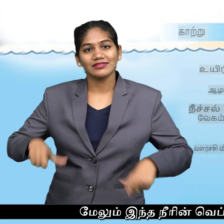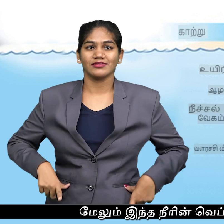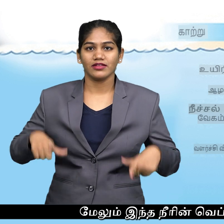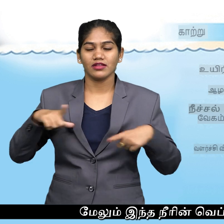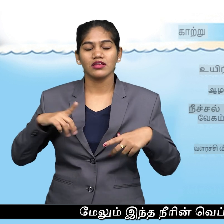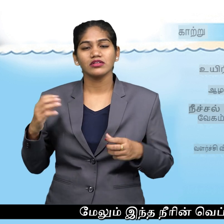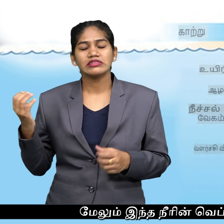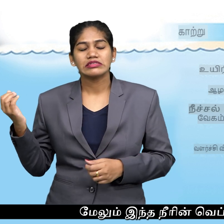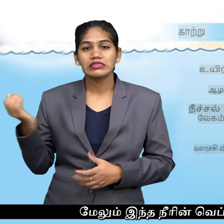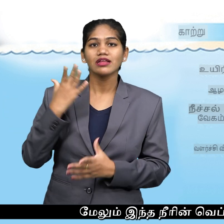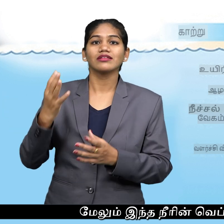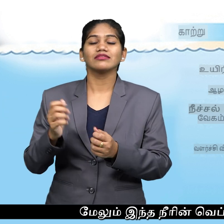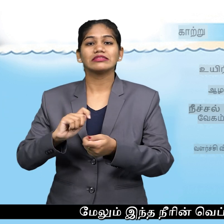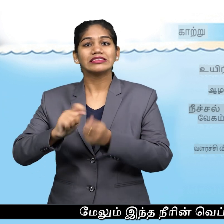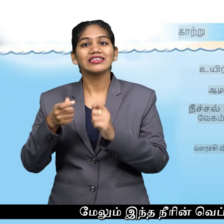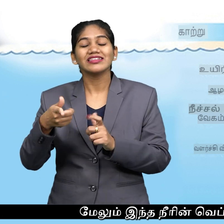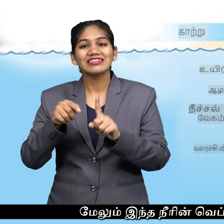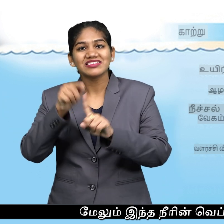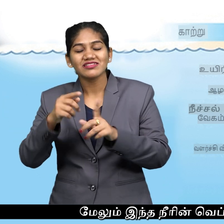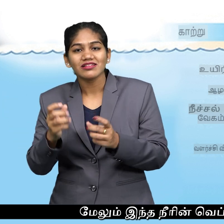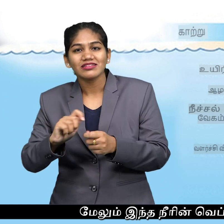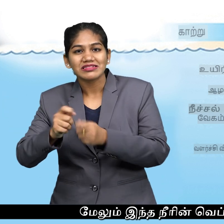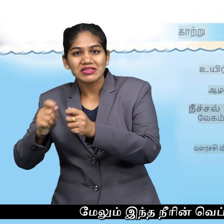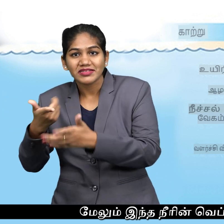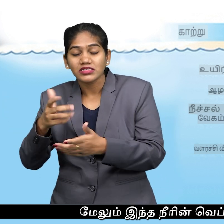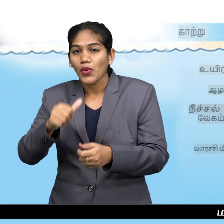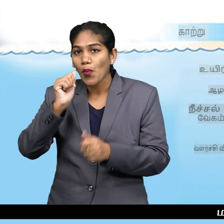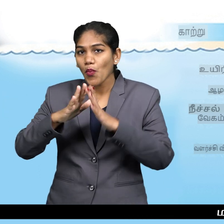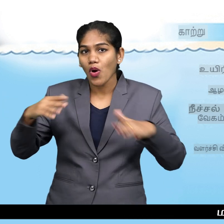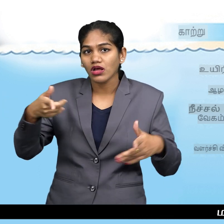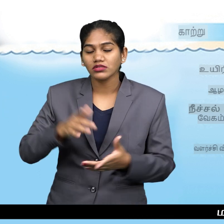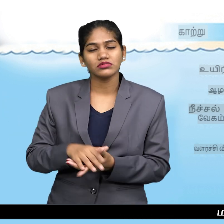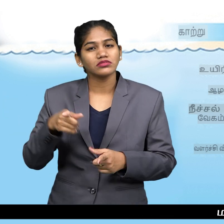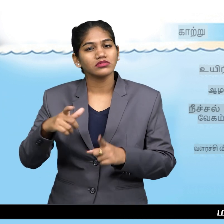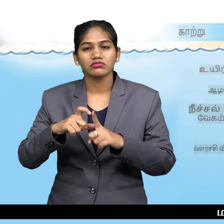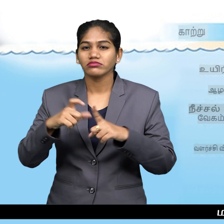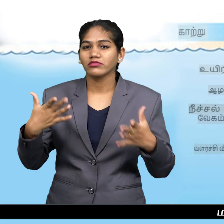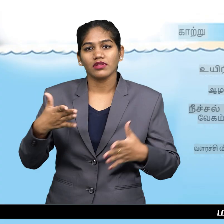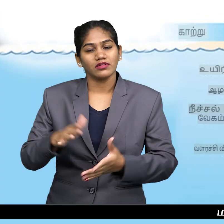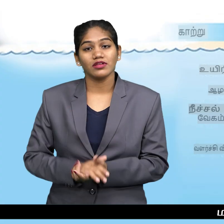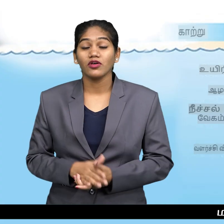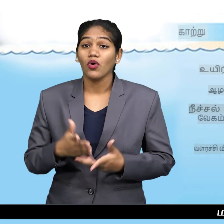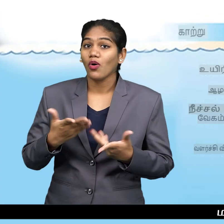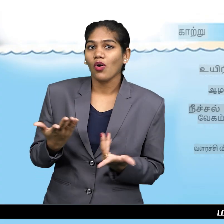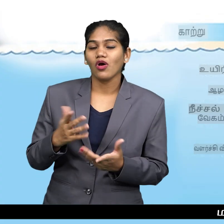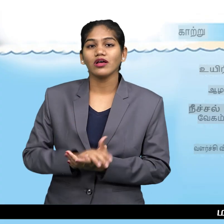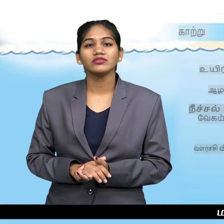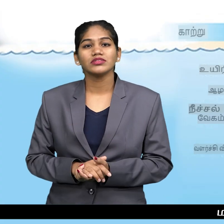மேலும் இந்த நீரின் வெப்பநிலையில் திடீரென குறிப்பிடத்தக்க மாற்றம் ஏற்படும்.